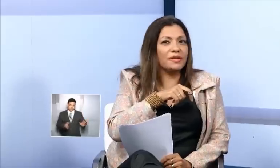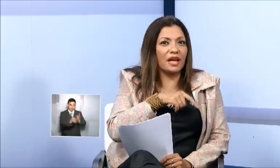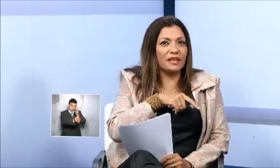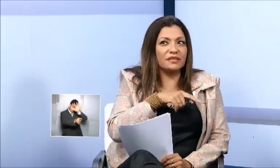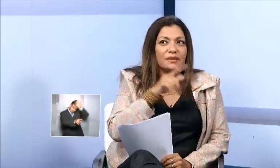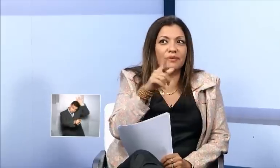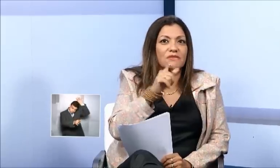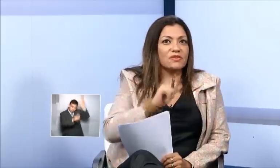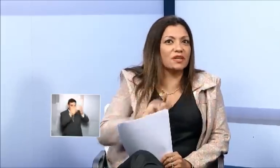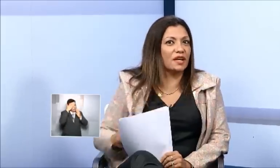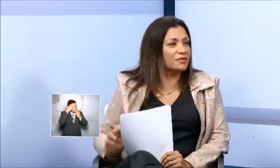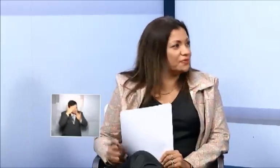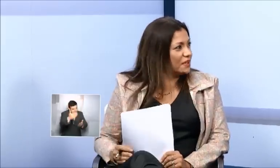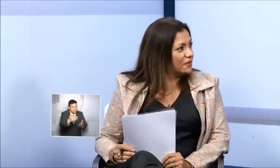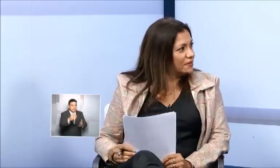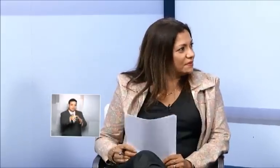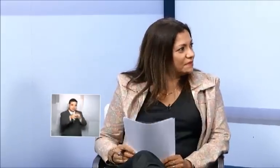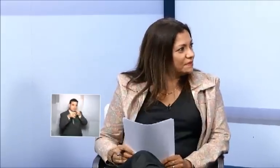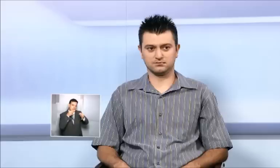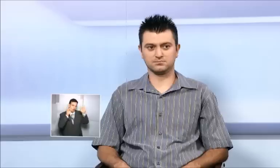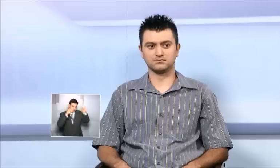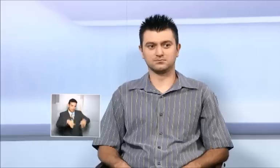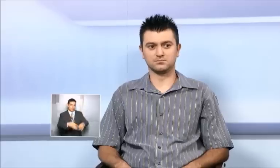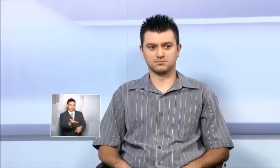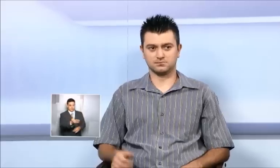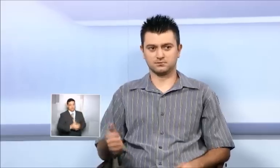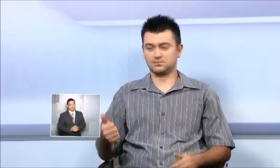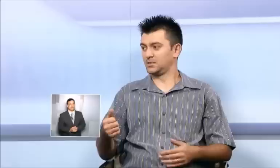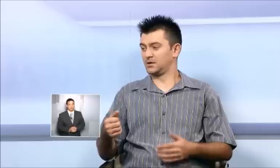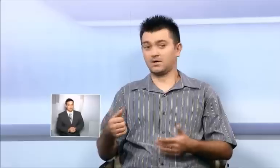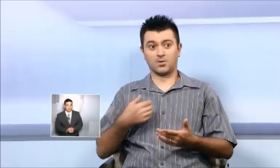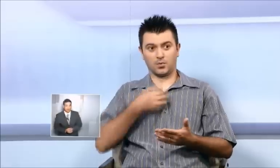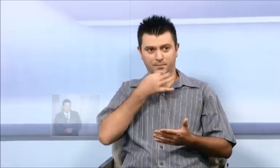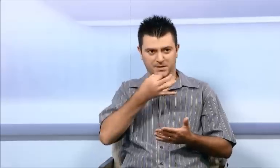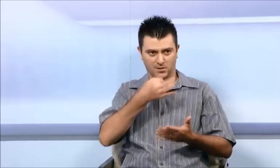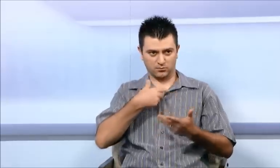muito obrigada. Também o seu recado final.